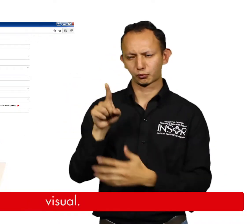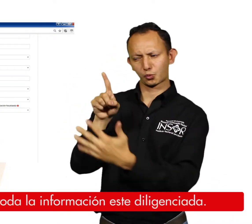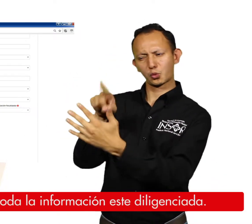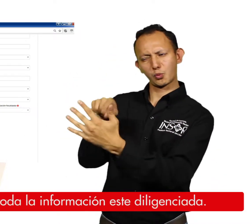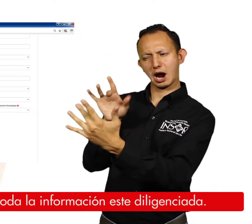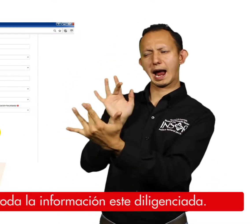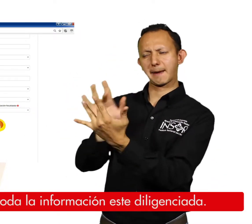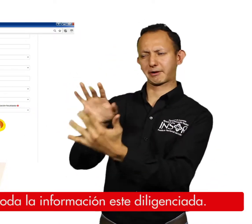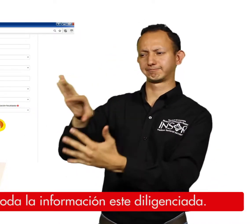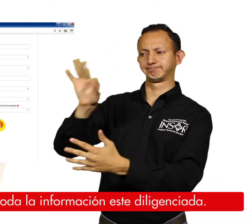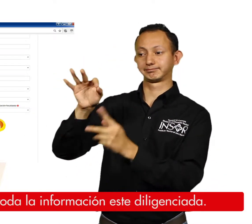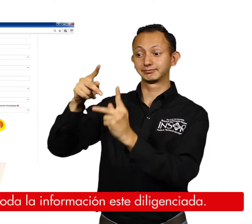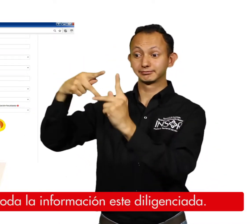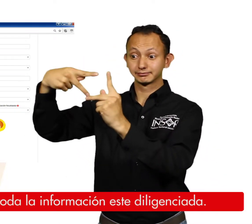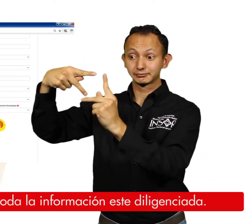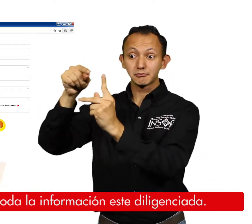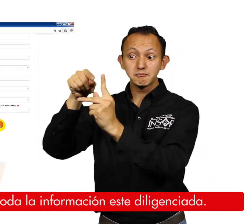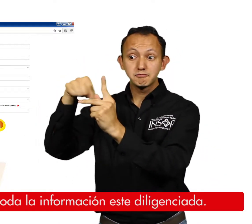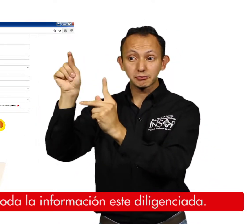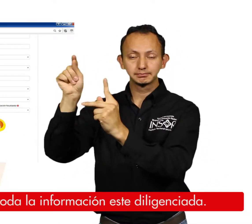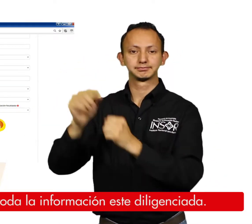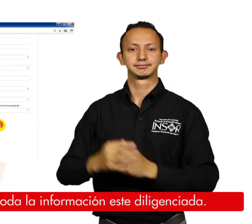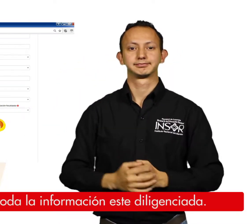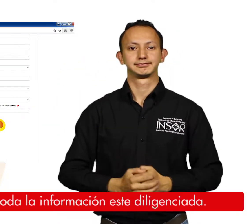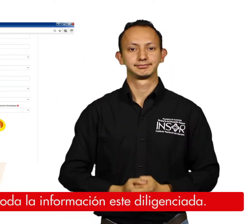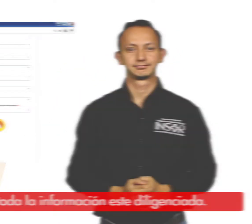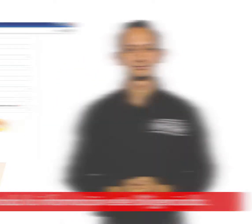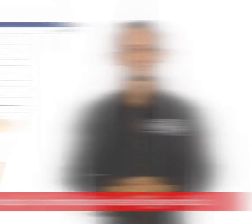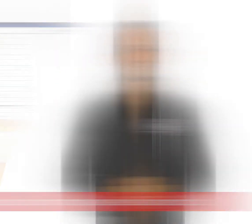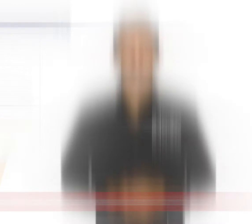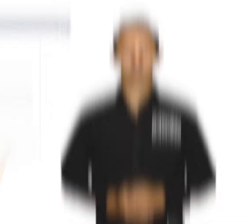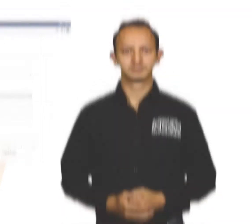visual. Verifique que toda la información esté diligenciada.